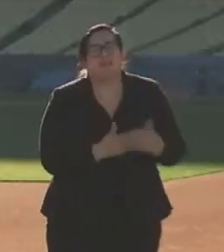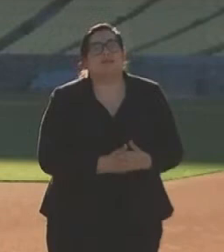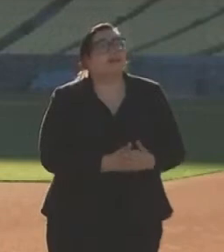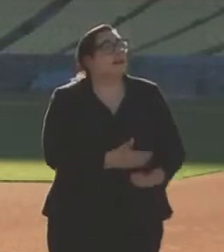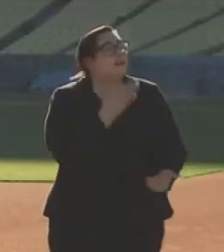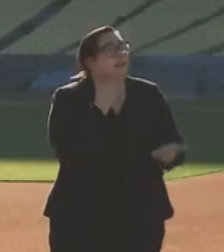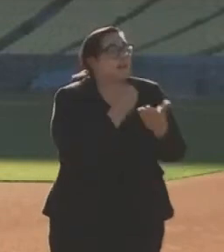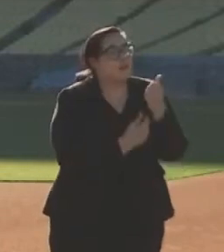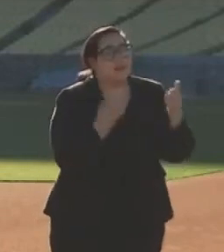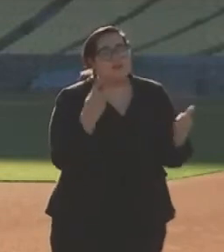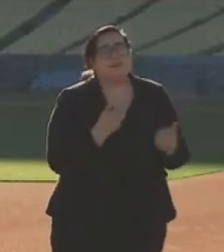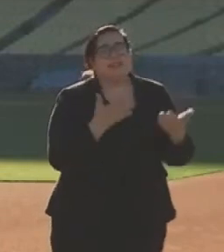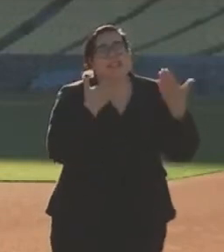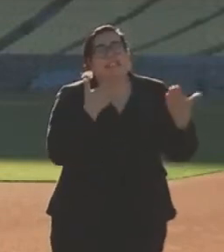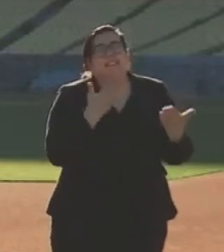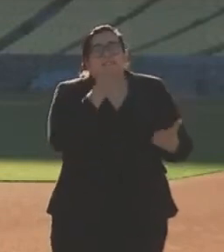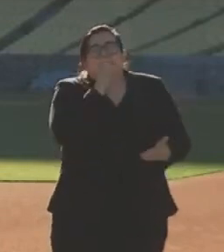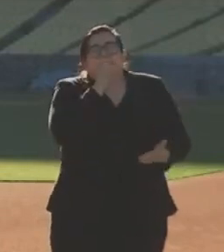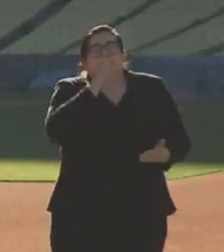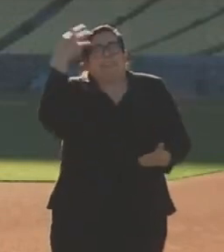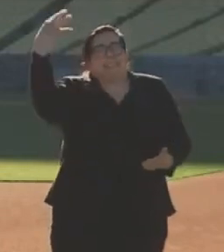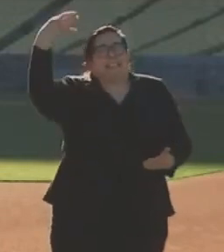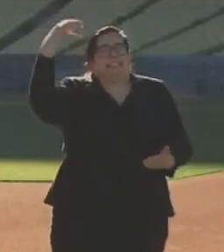Thanks, everybody. Thanks for bearing with the heat.